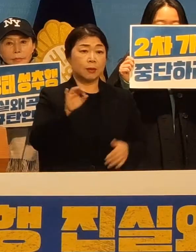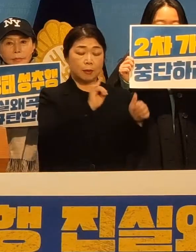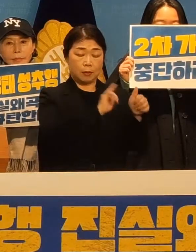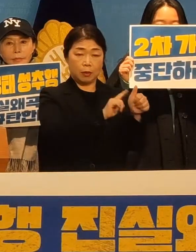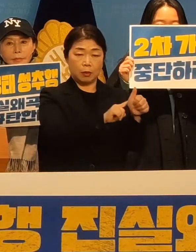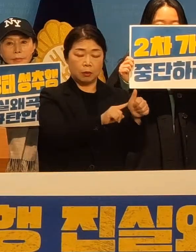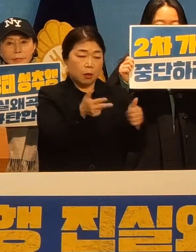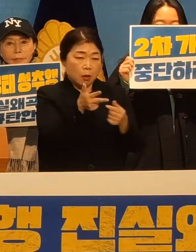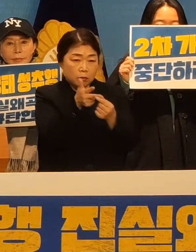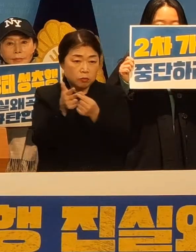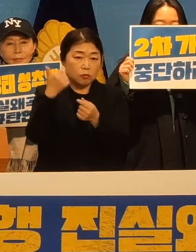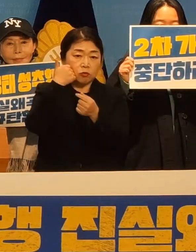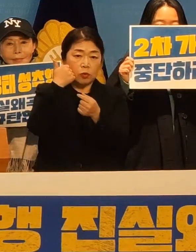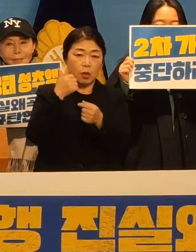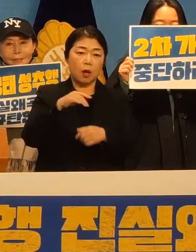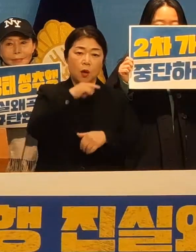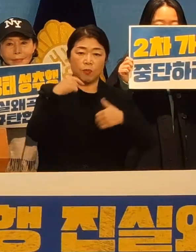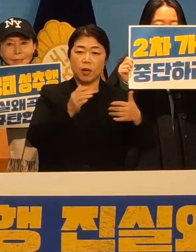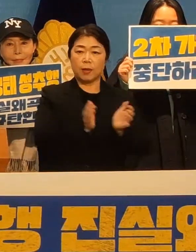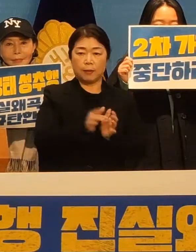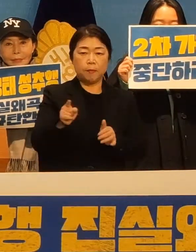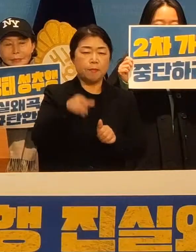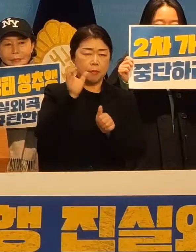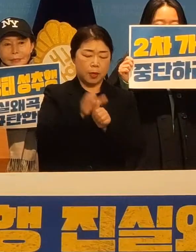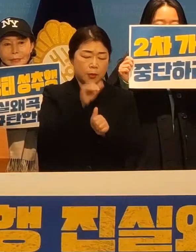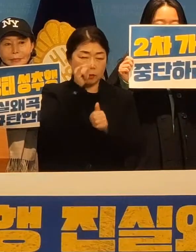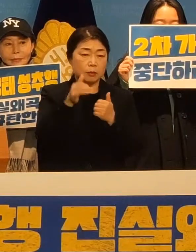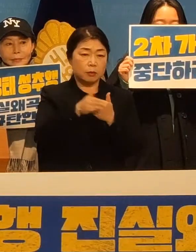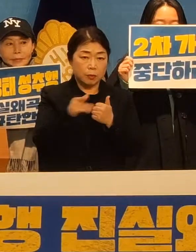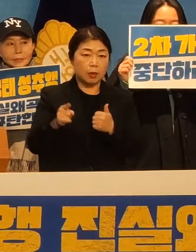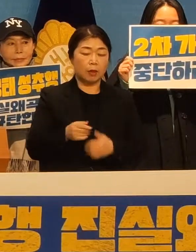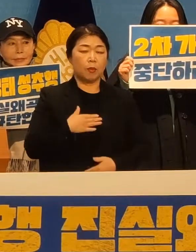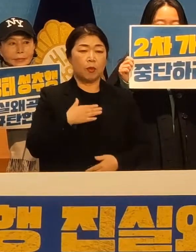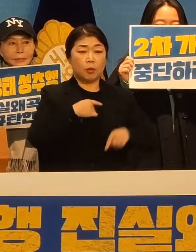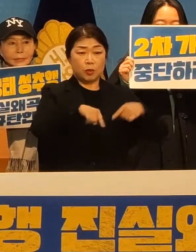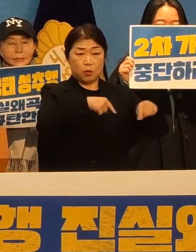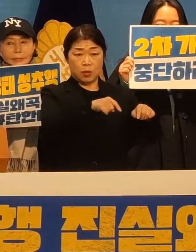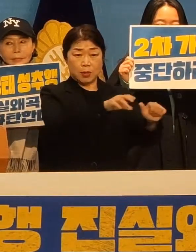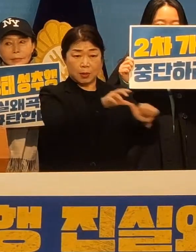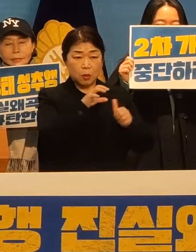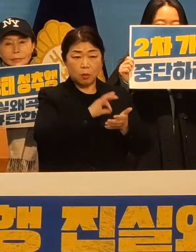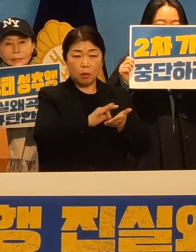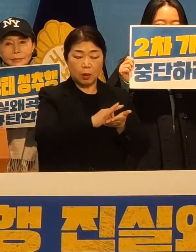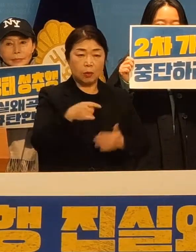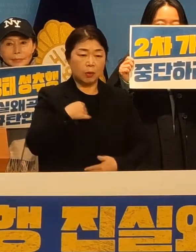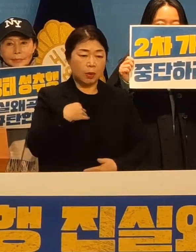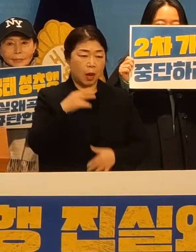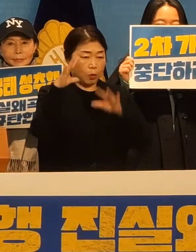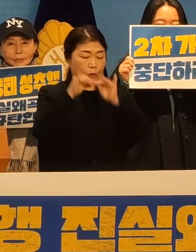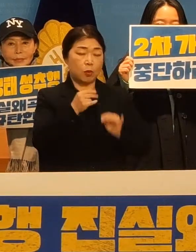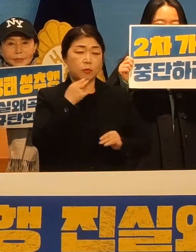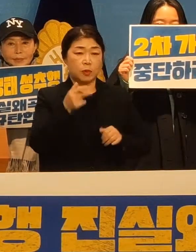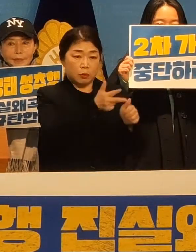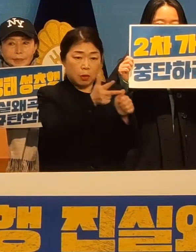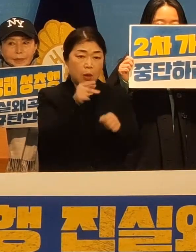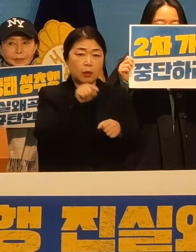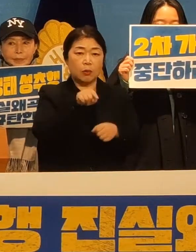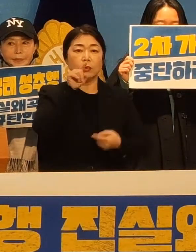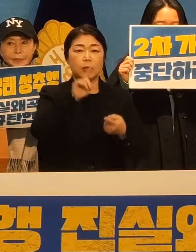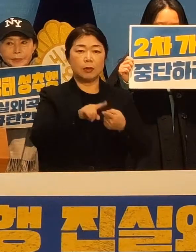국민의힘이라며 사건을 정치 공세로 몰고 동의 없는 촬영은 무고라며 본질을 왜곡하고